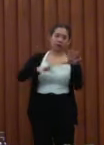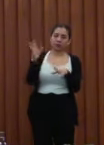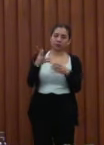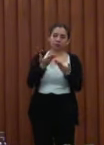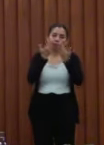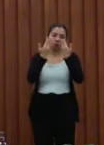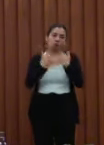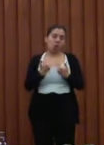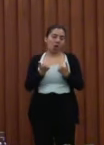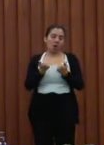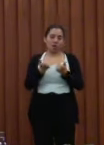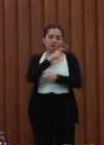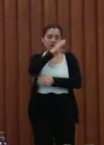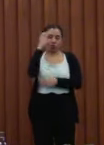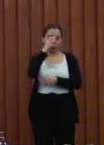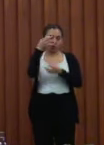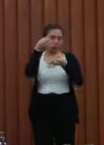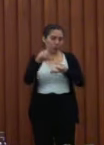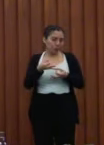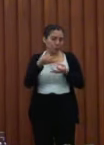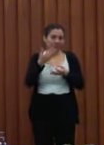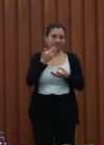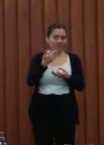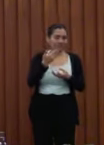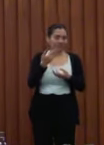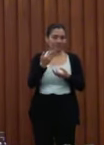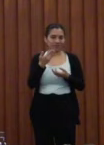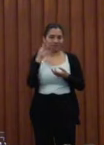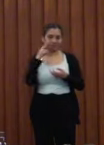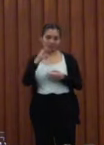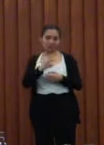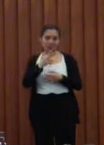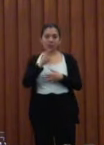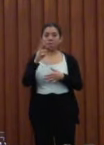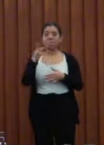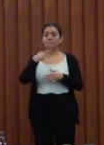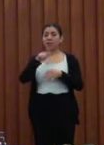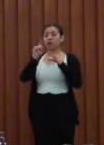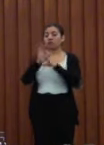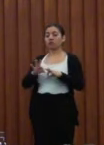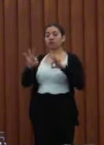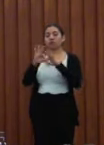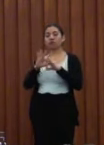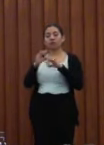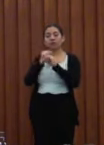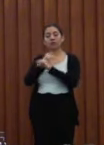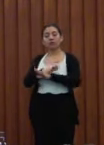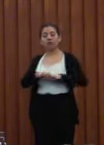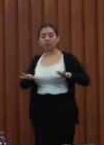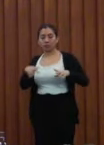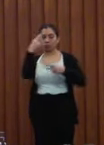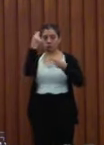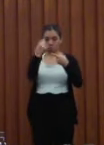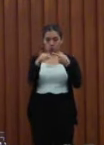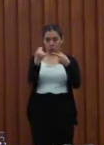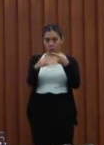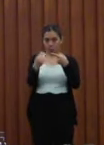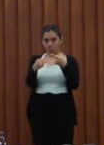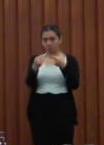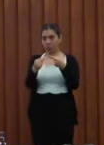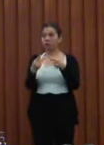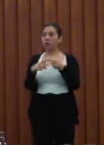este caso, pero tiene la información principal del caso. Entonces vamos a poder ver el nombre legal, el nombre asumido